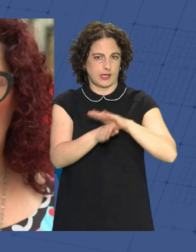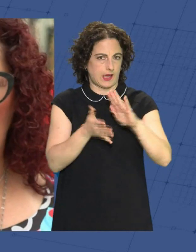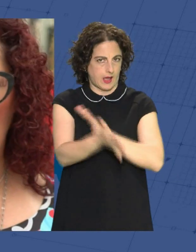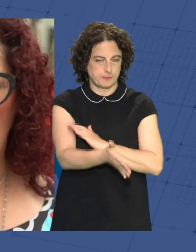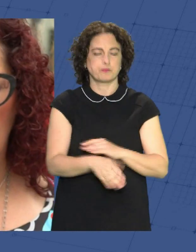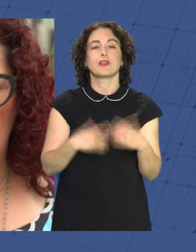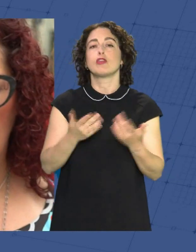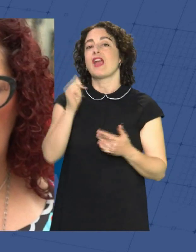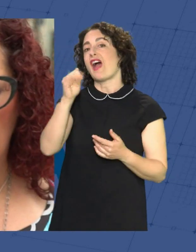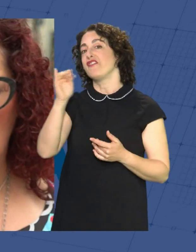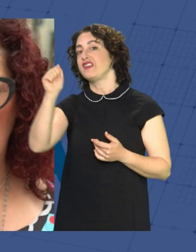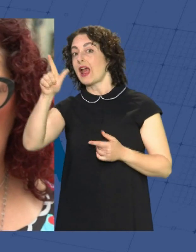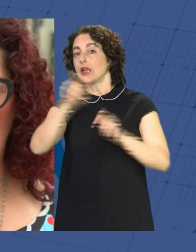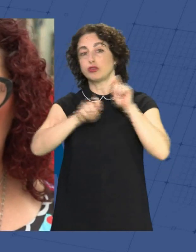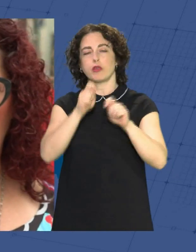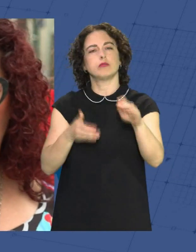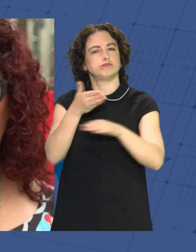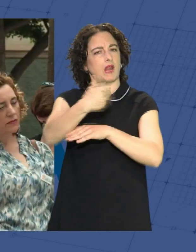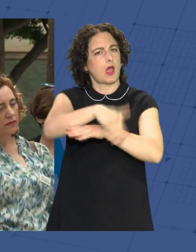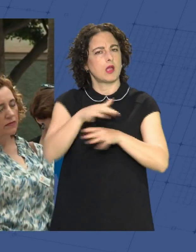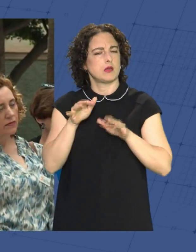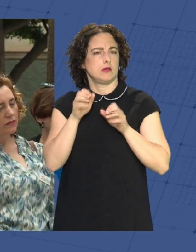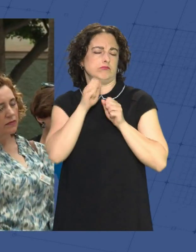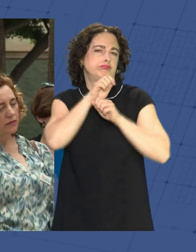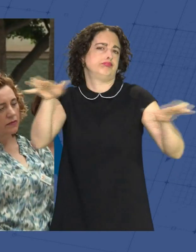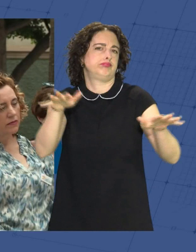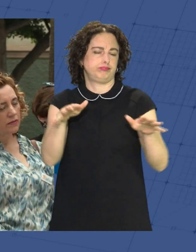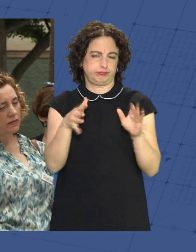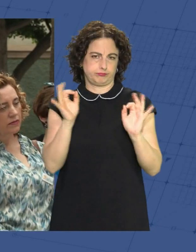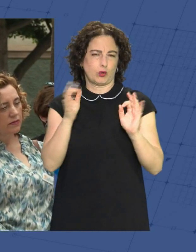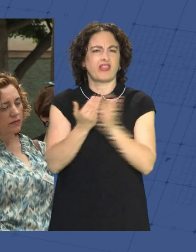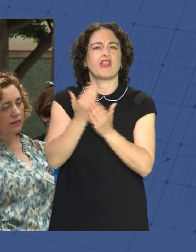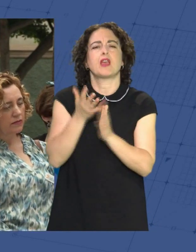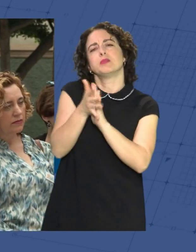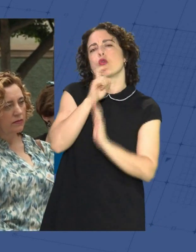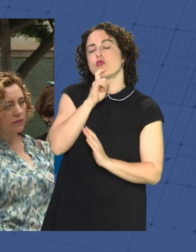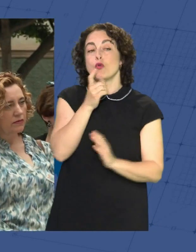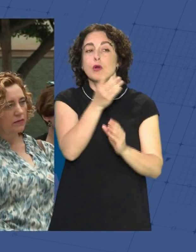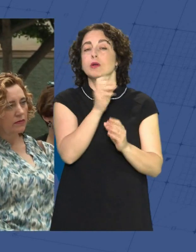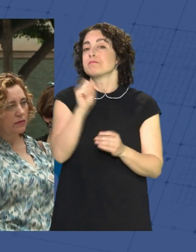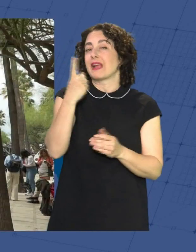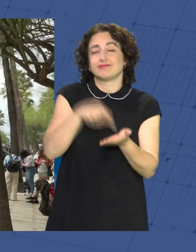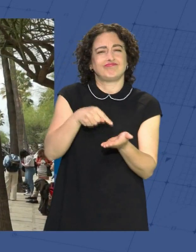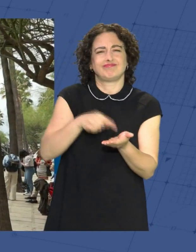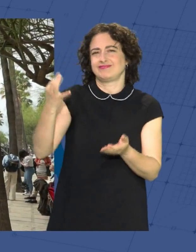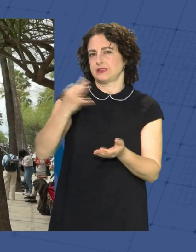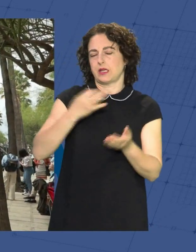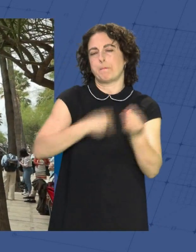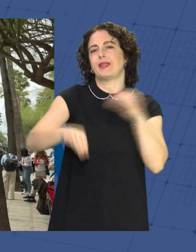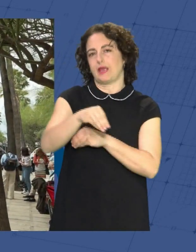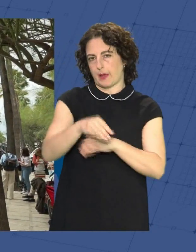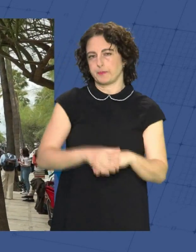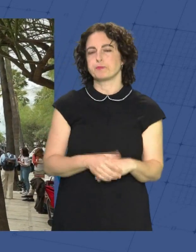calle para pedir visibilidad y explicar cómo es su día a día. La empatía es la principal reivindicación de este año.